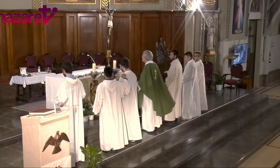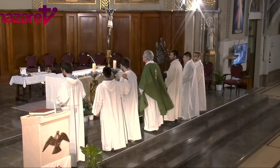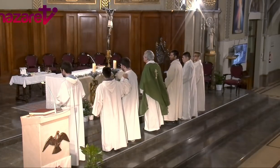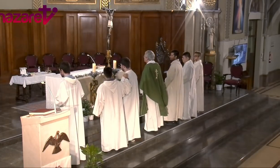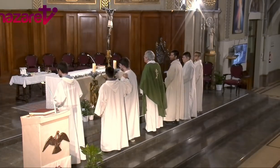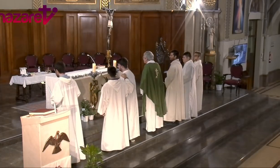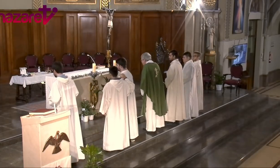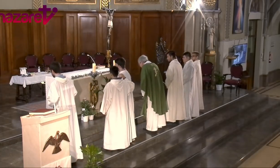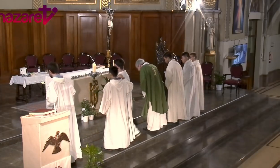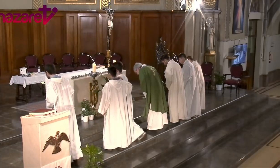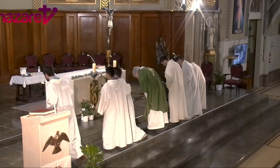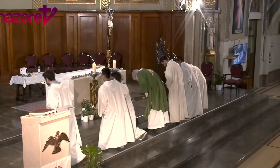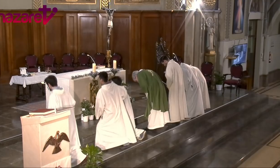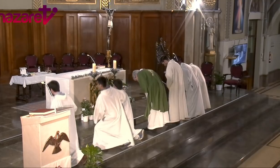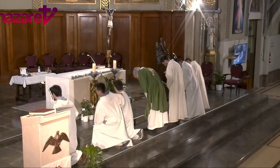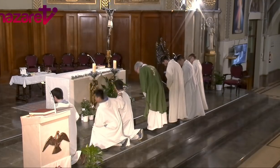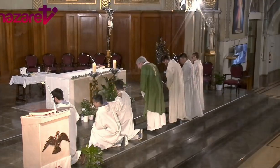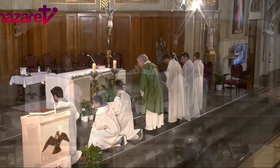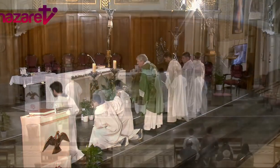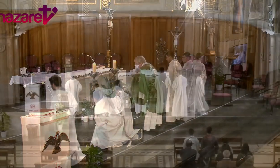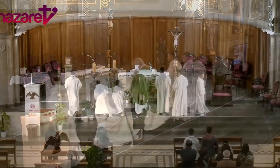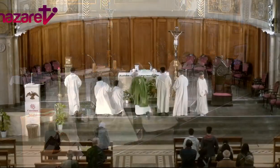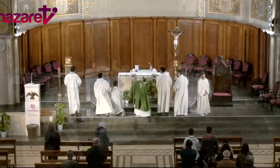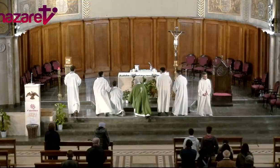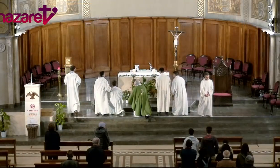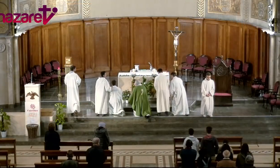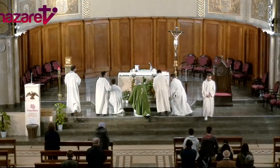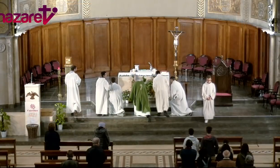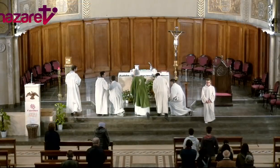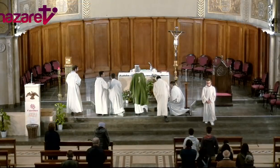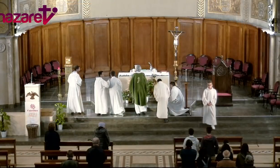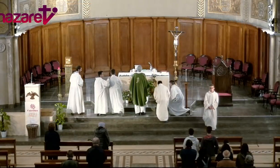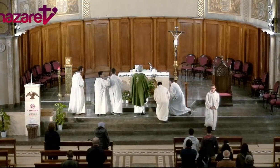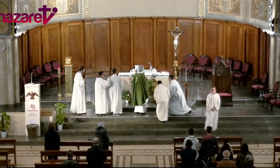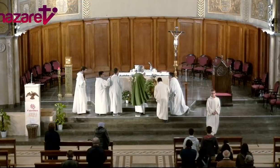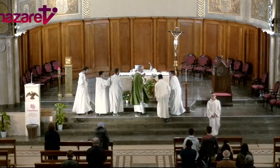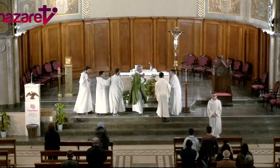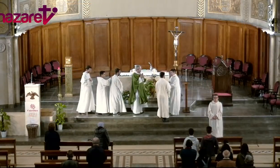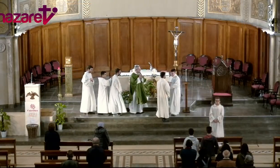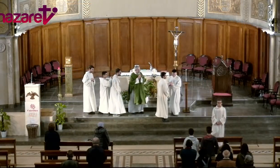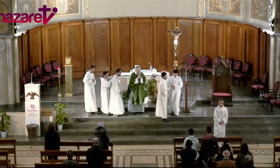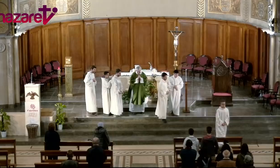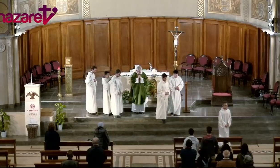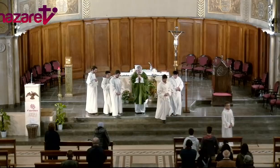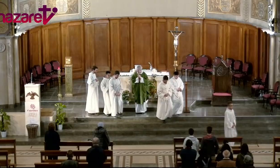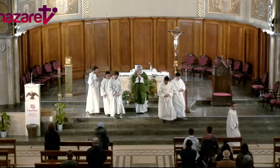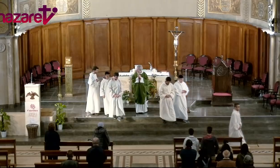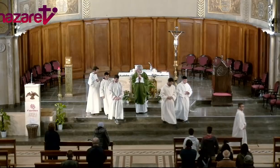de amor. Satisfaga hoy tu alma y